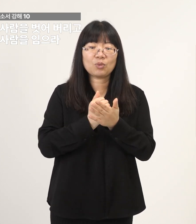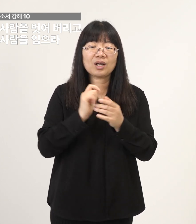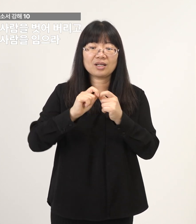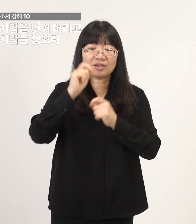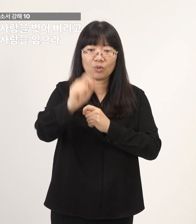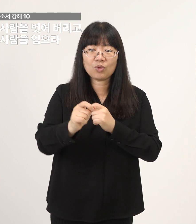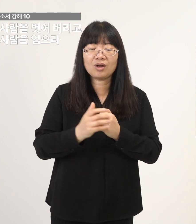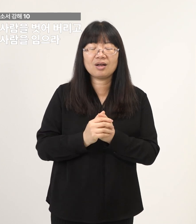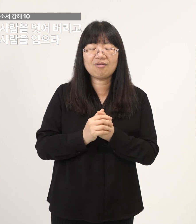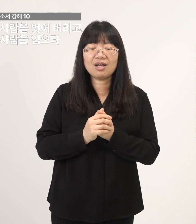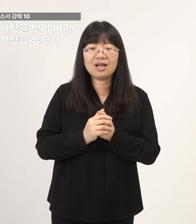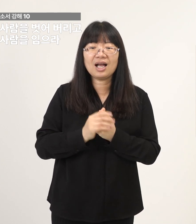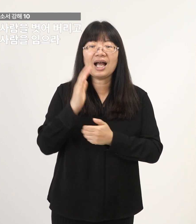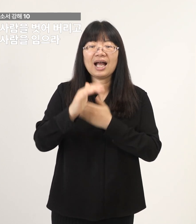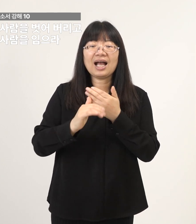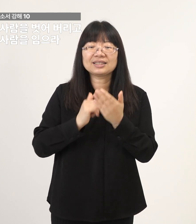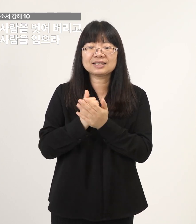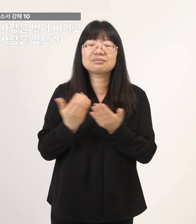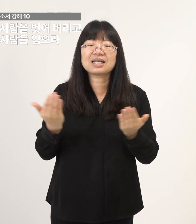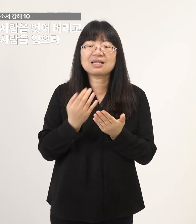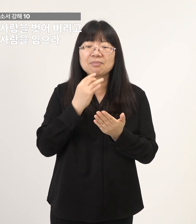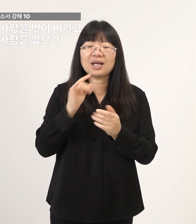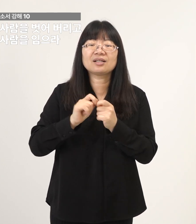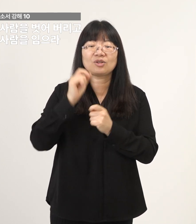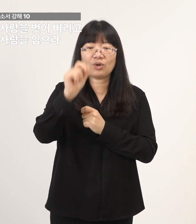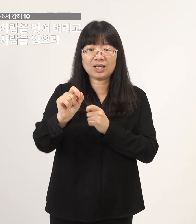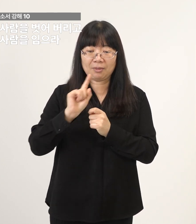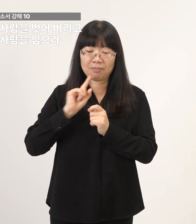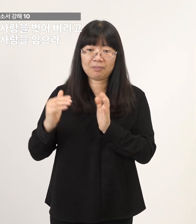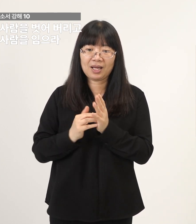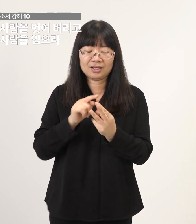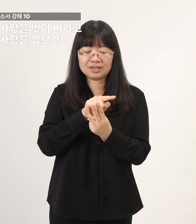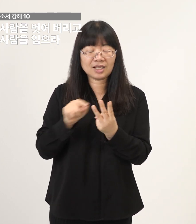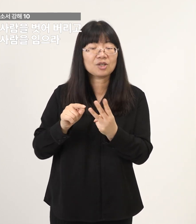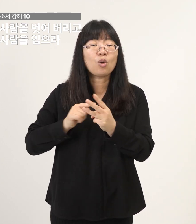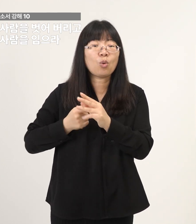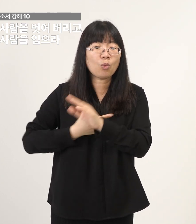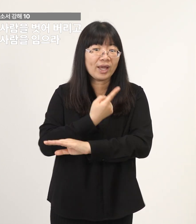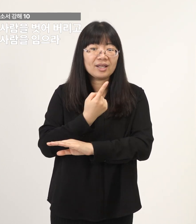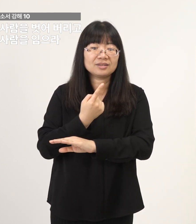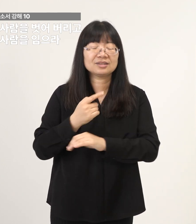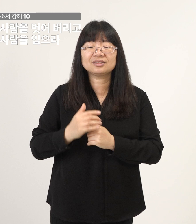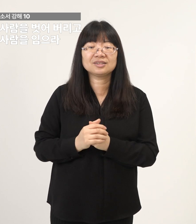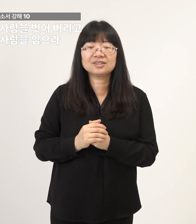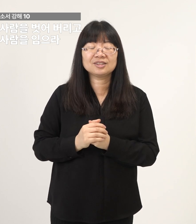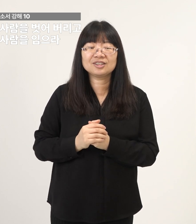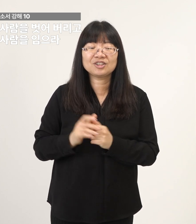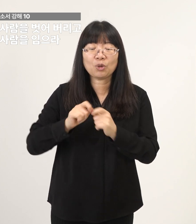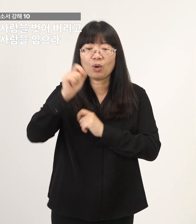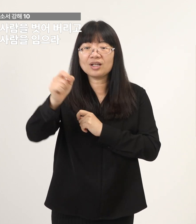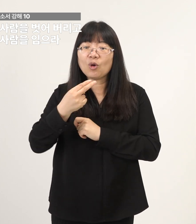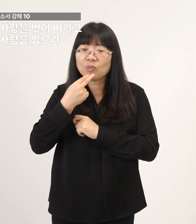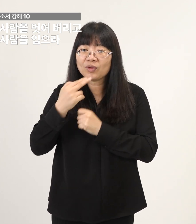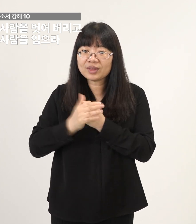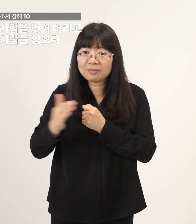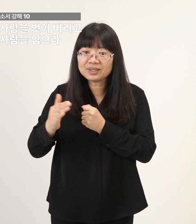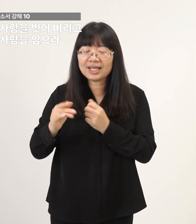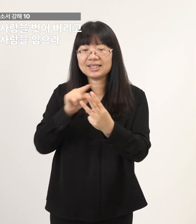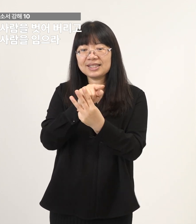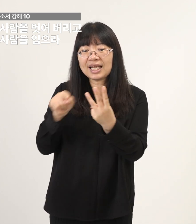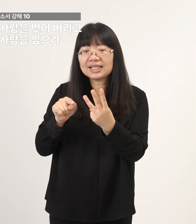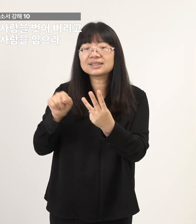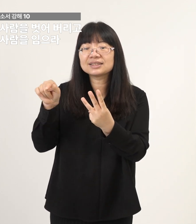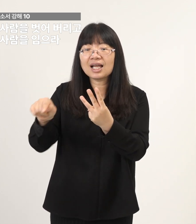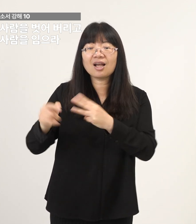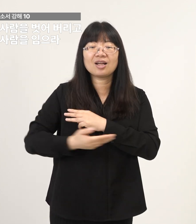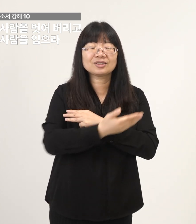영원하고, 그분의 일만 영원하다 그랬어요. 그게 여러분들의 자랑이 돼야 됩니다. 믿습니까?